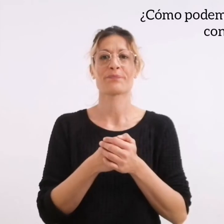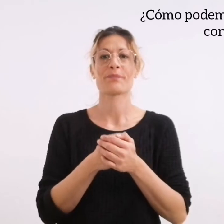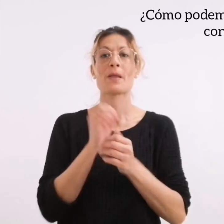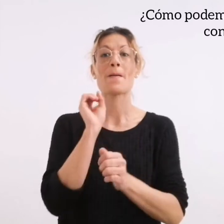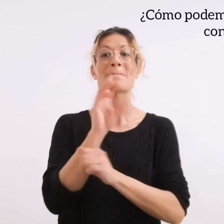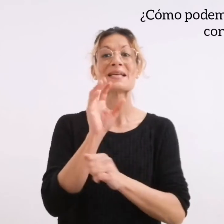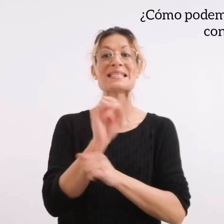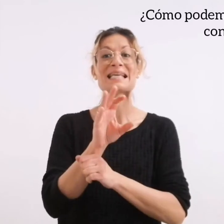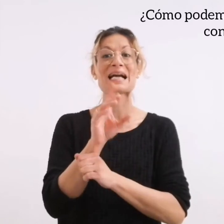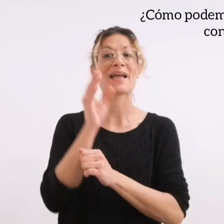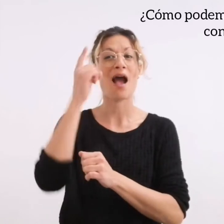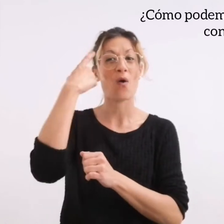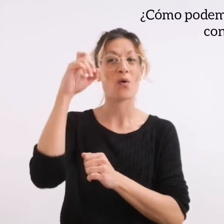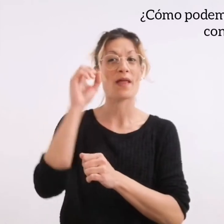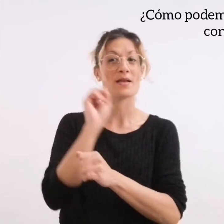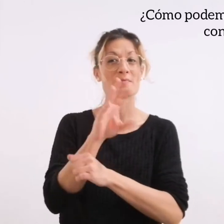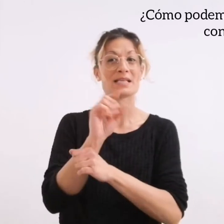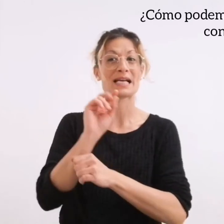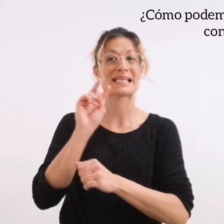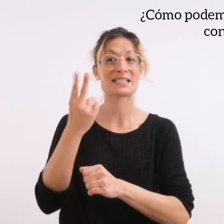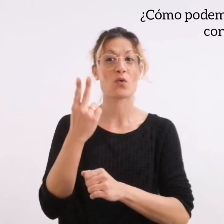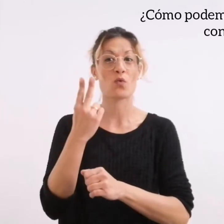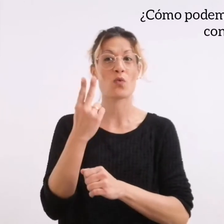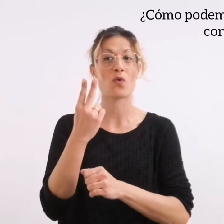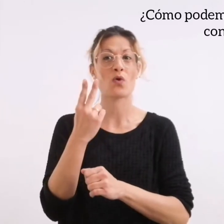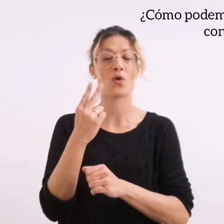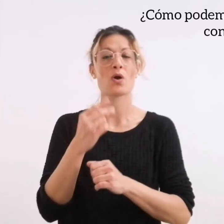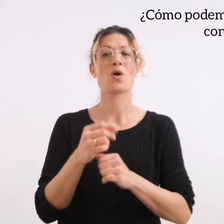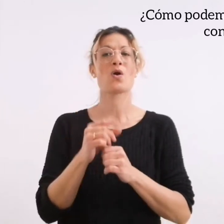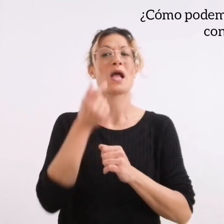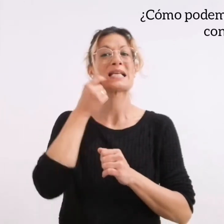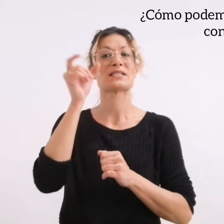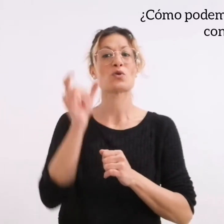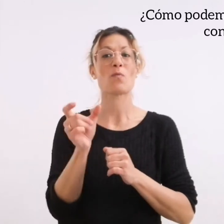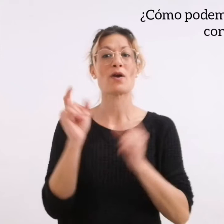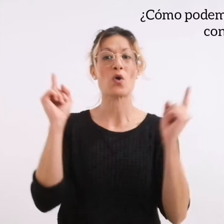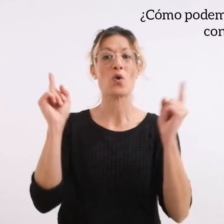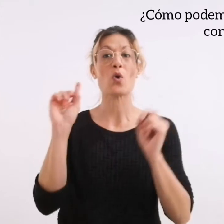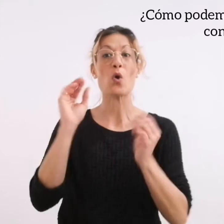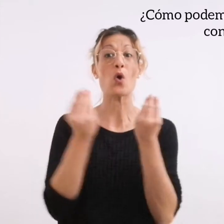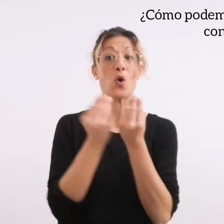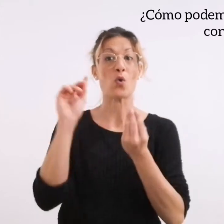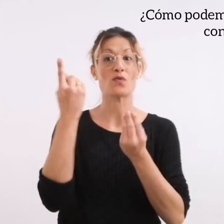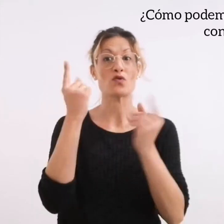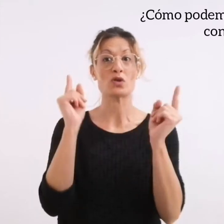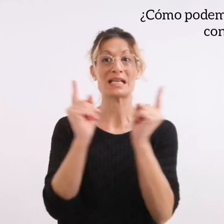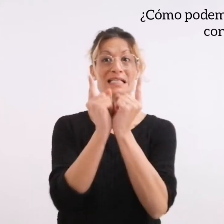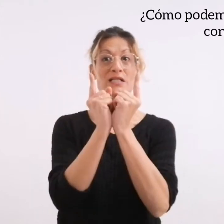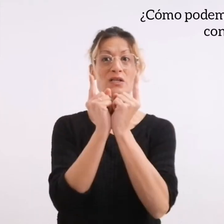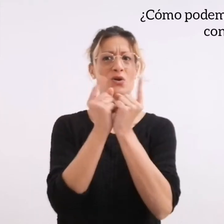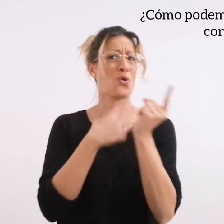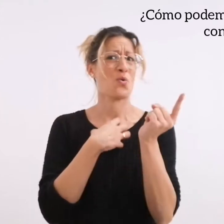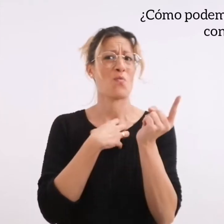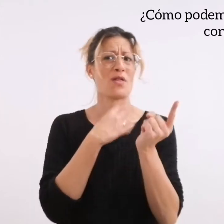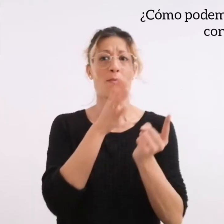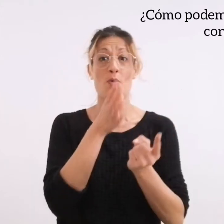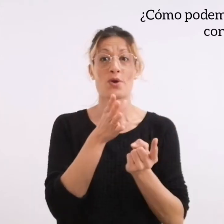por qué el hombre no puede encontrarse con Dios? Y justamente es por esto, porque está